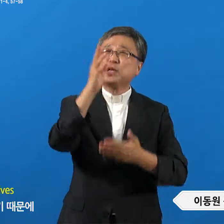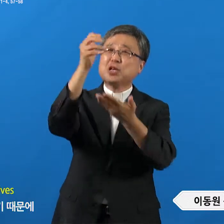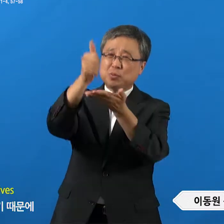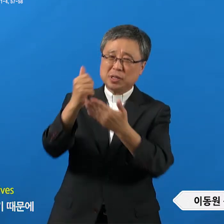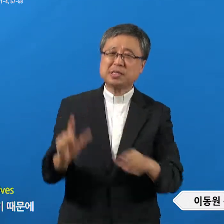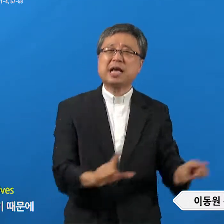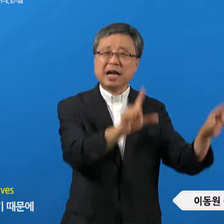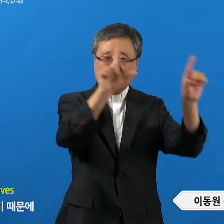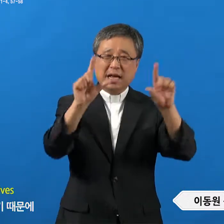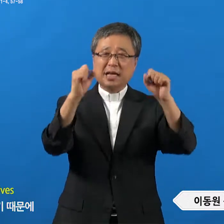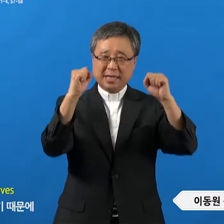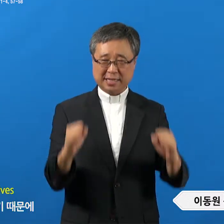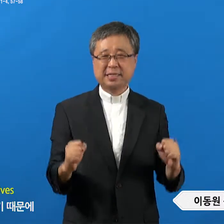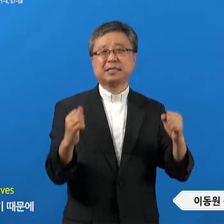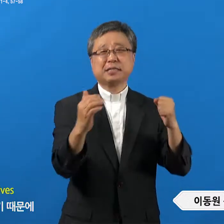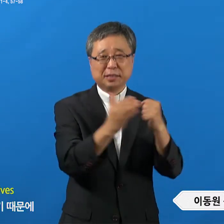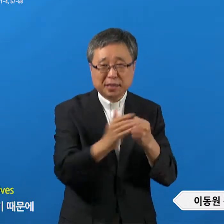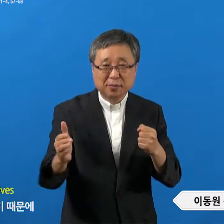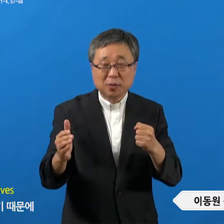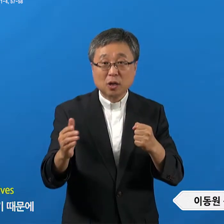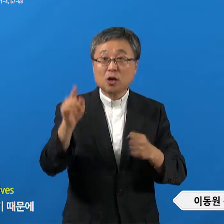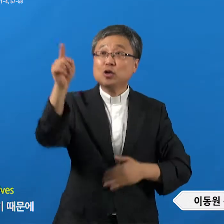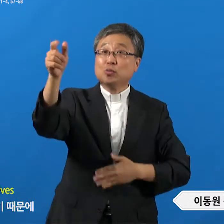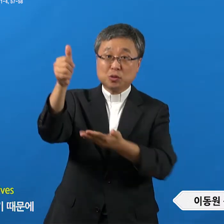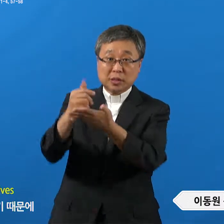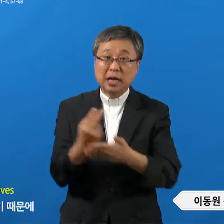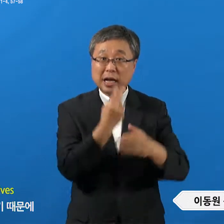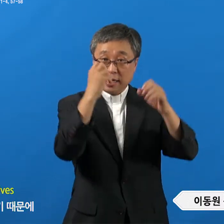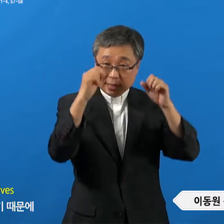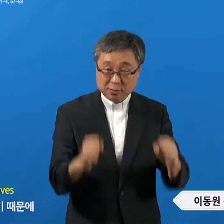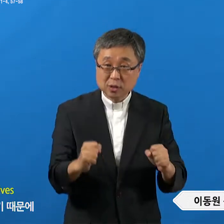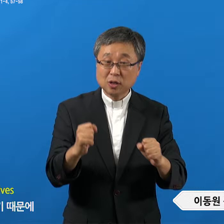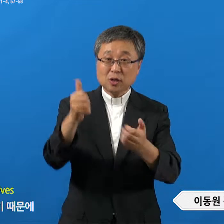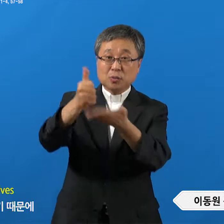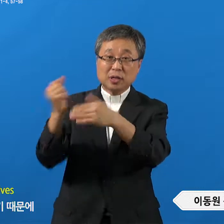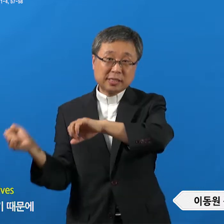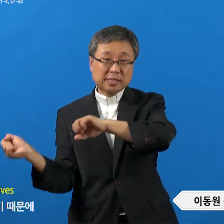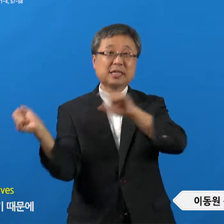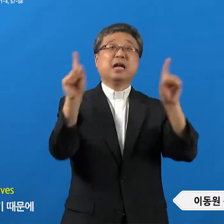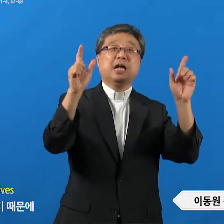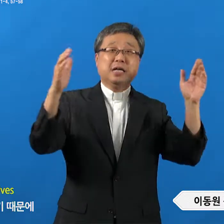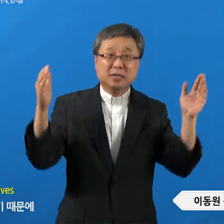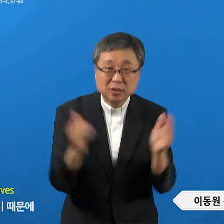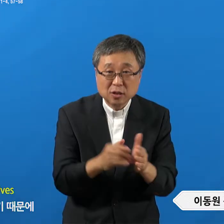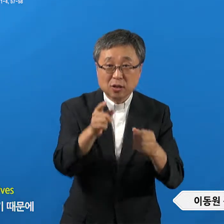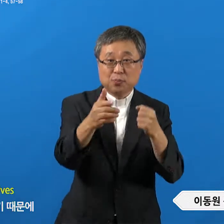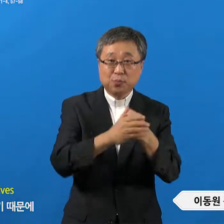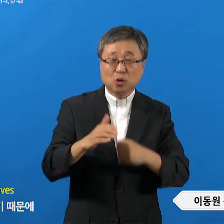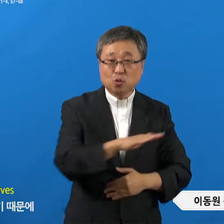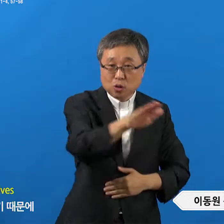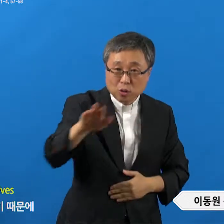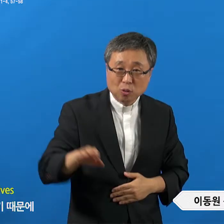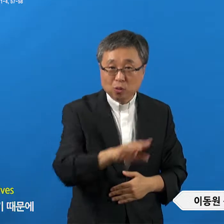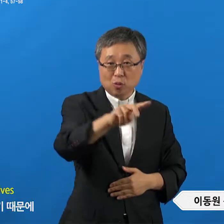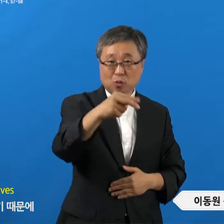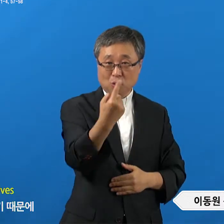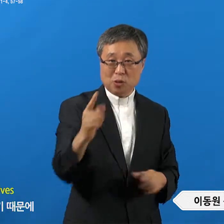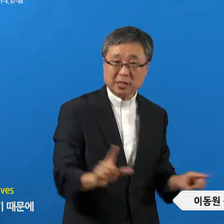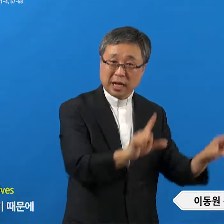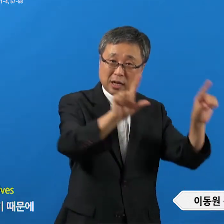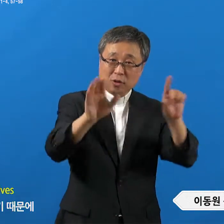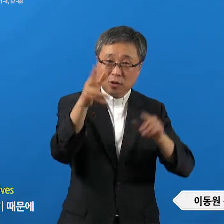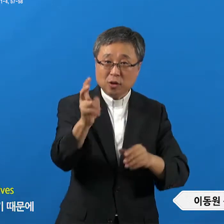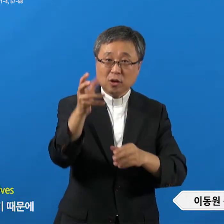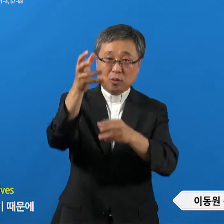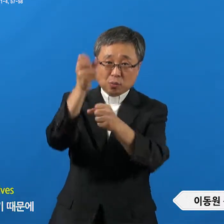그분이 살아계시기 때문에. 그분은 살아계십니다. 그분은 살아나셨습니다. 그러므로 우리도 살 것입니다.